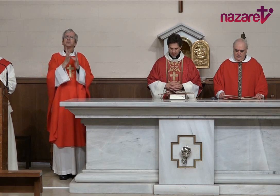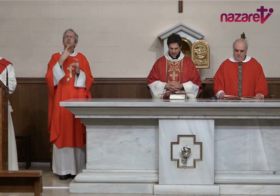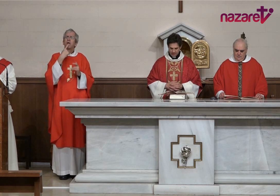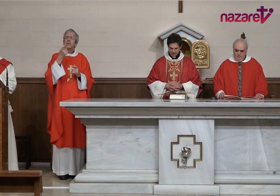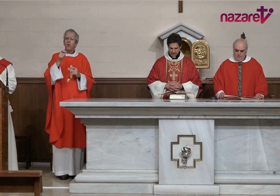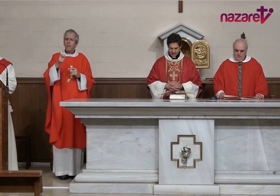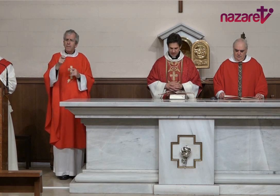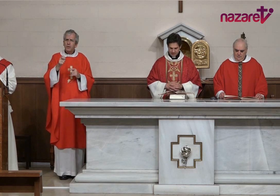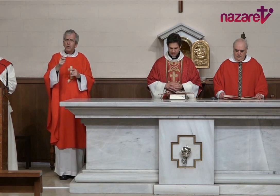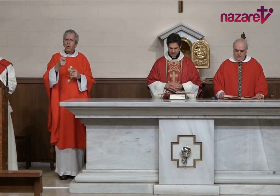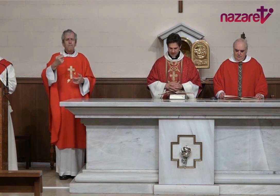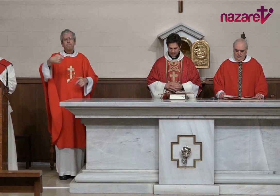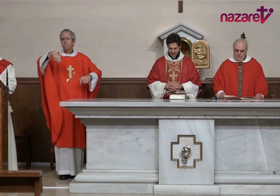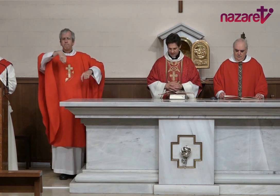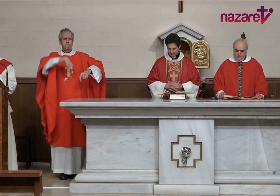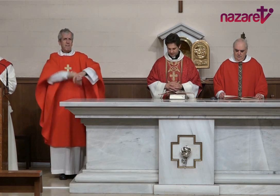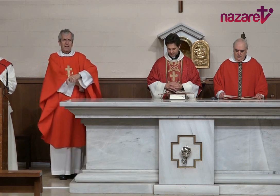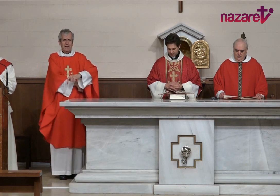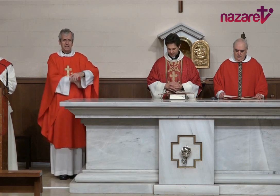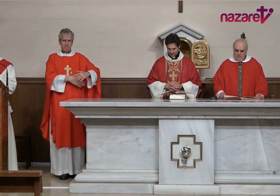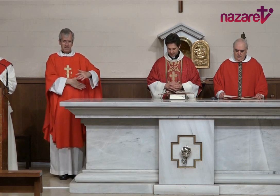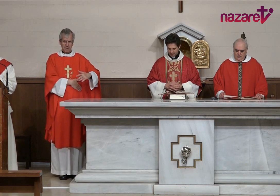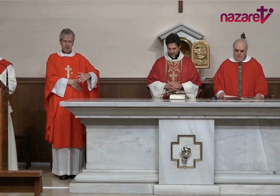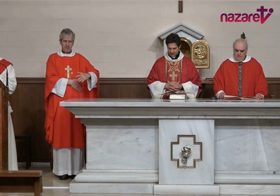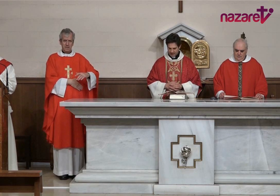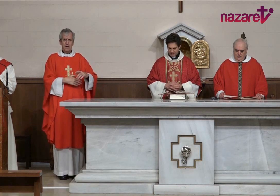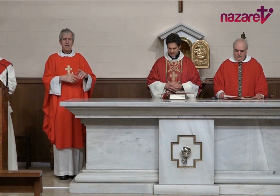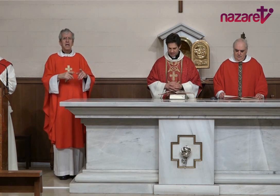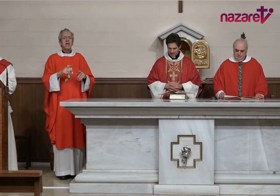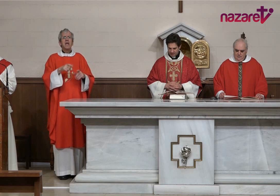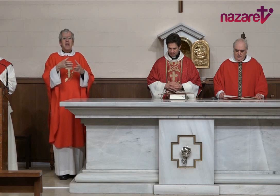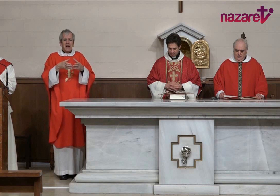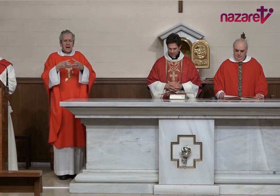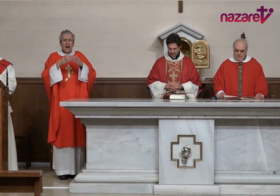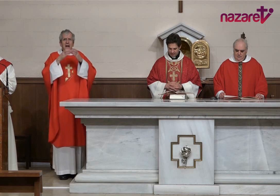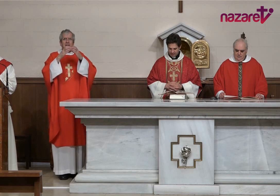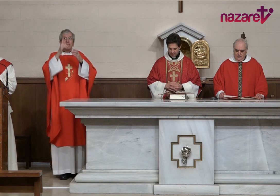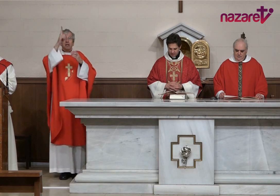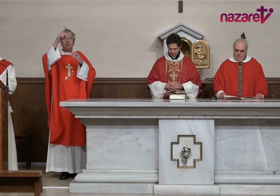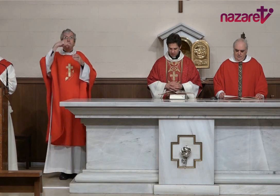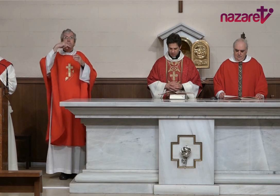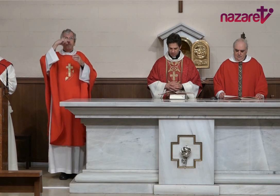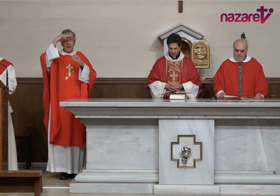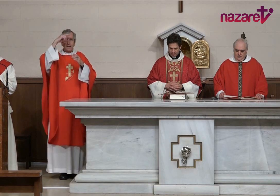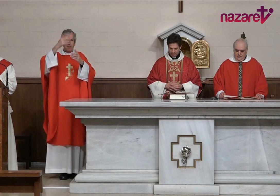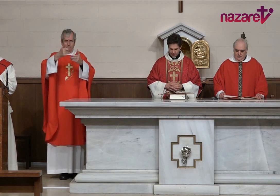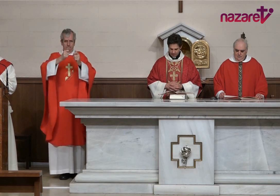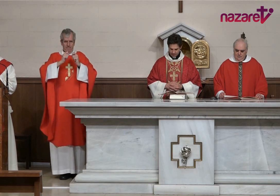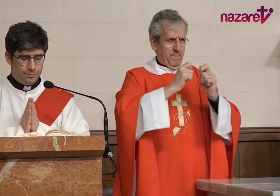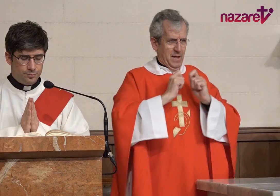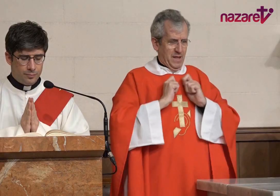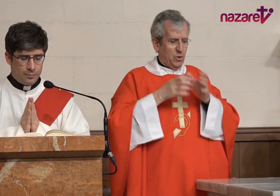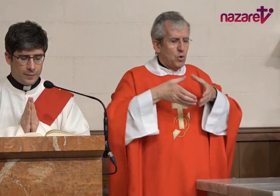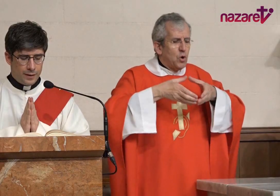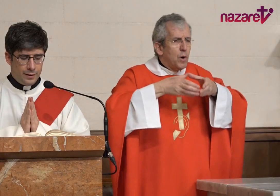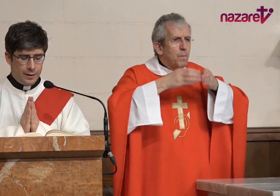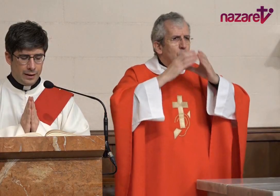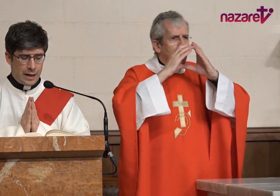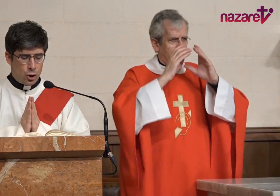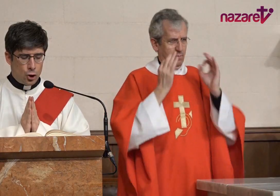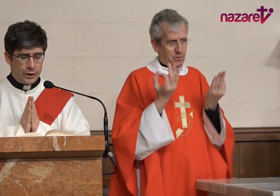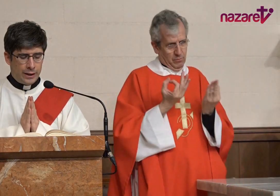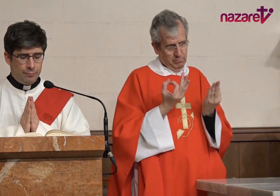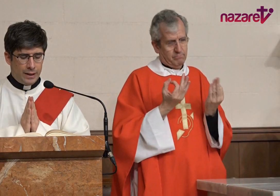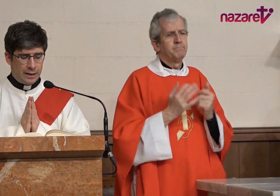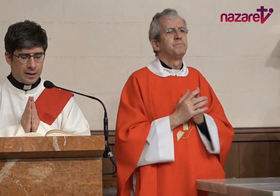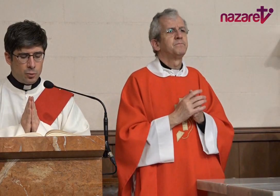Pedro: Mete la espada en la vaina. El cáliz que me ha dado mi padre, no lo voy a beber.